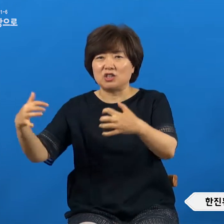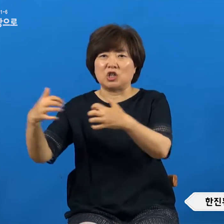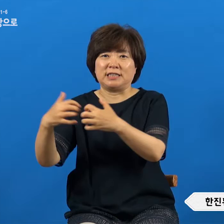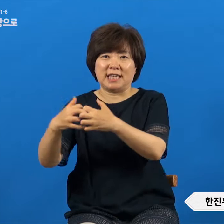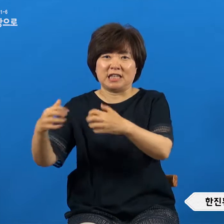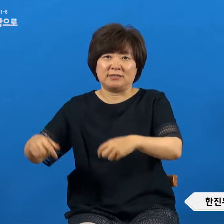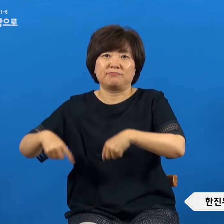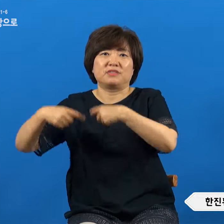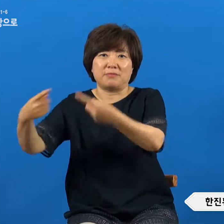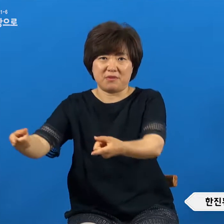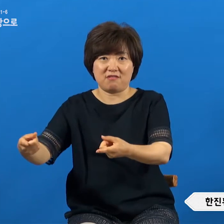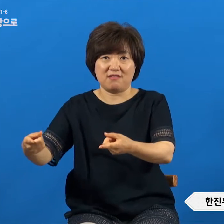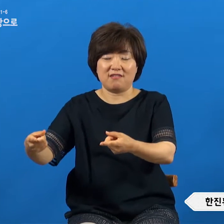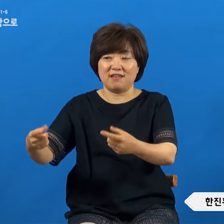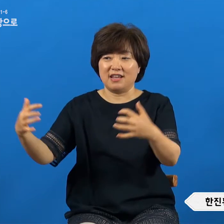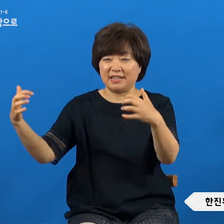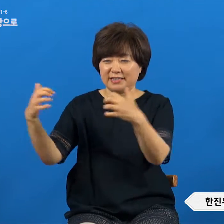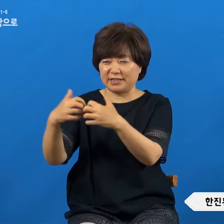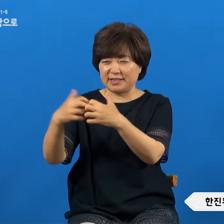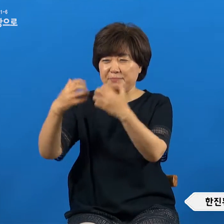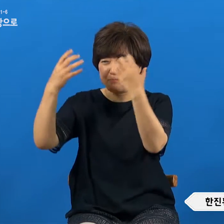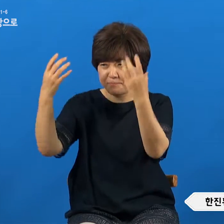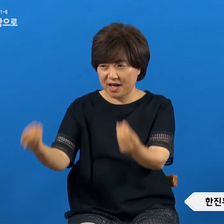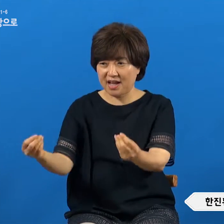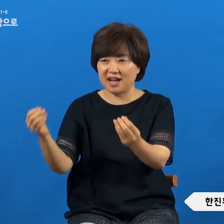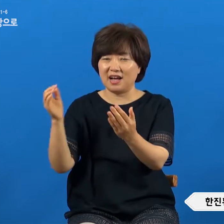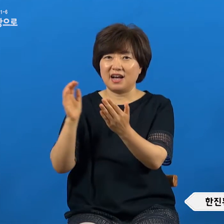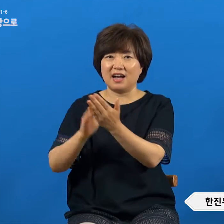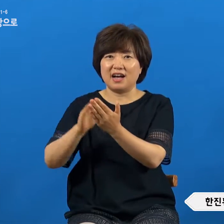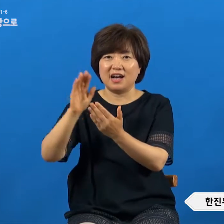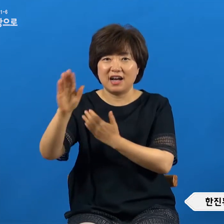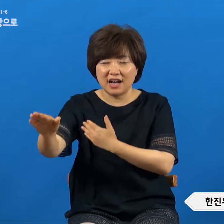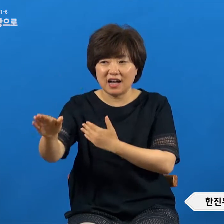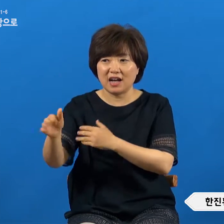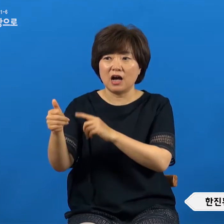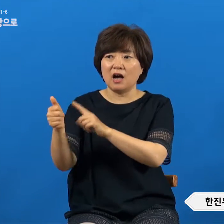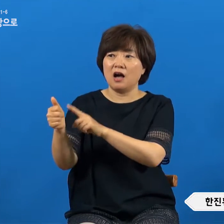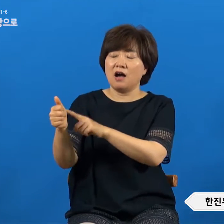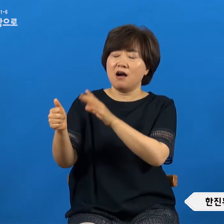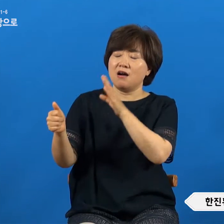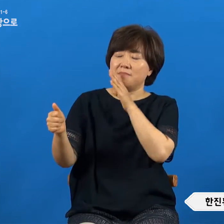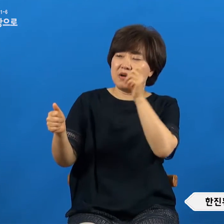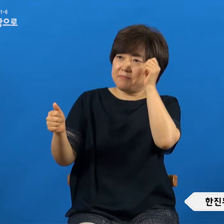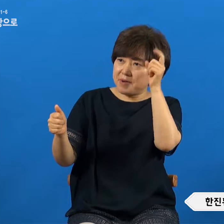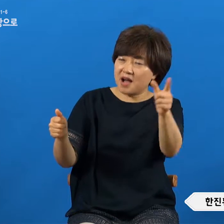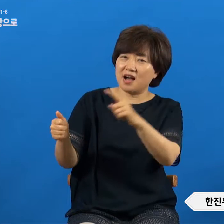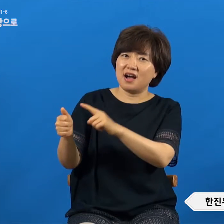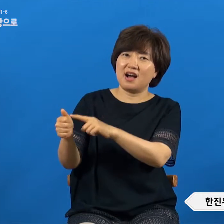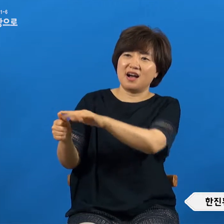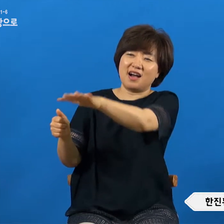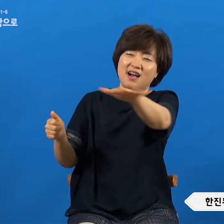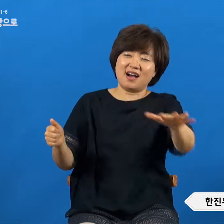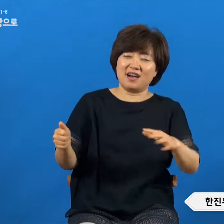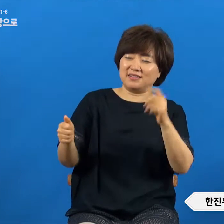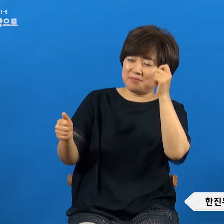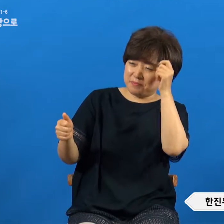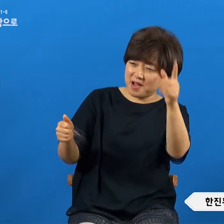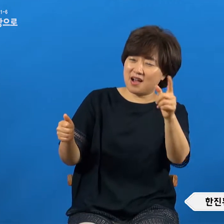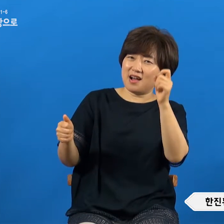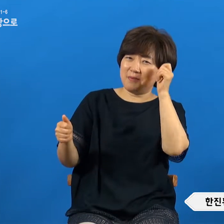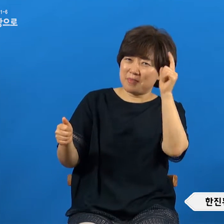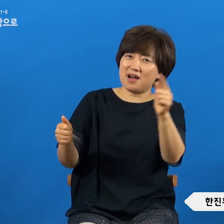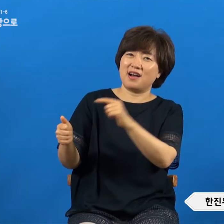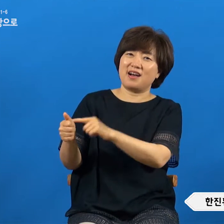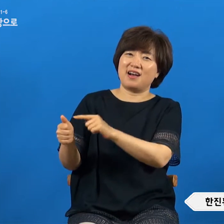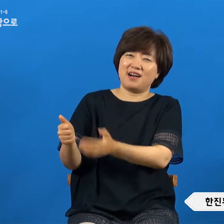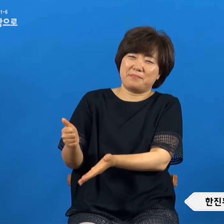했습니다. 전쟁이 다 끝나고 나니까 전영참 그 사람 진짜 인물이라고 여기저기서